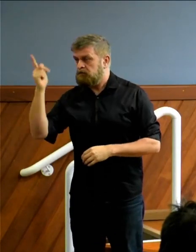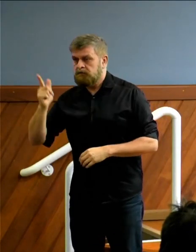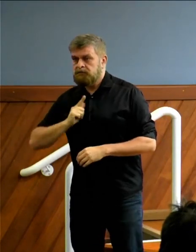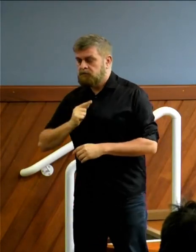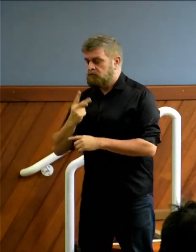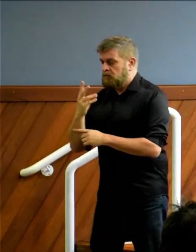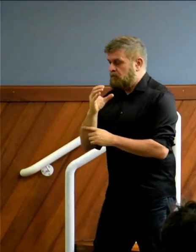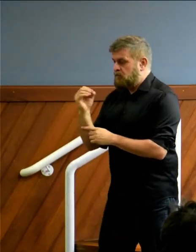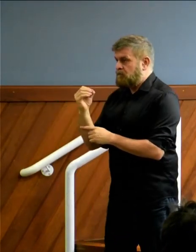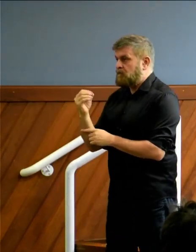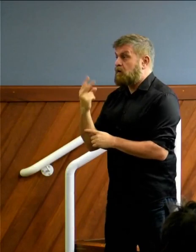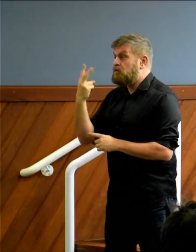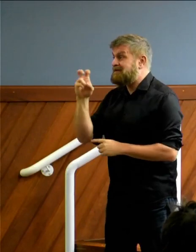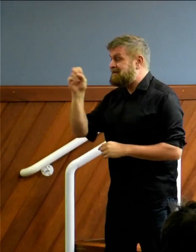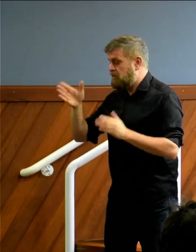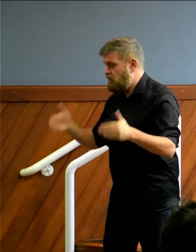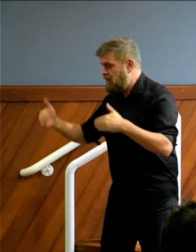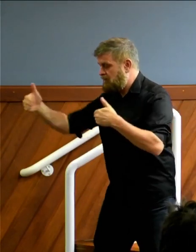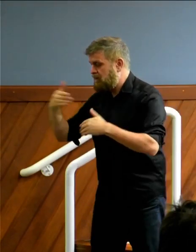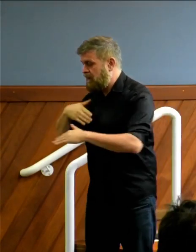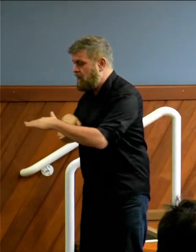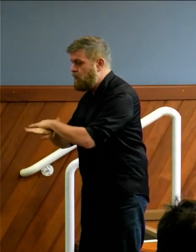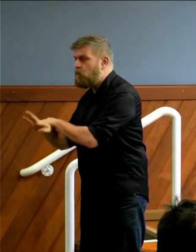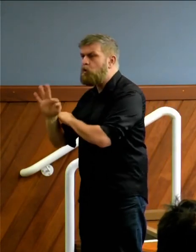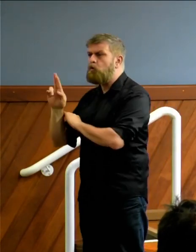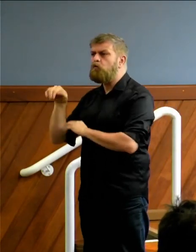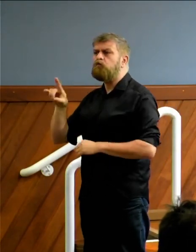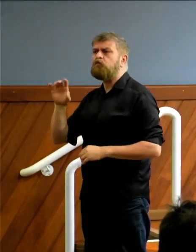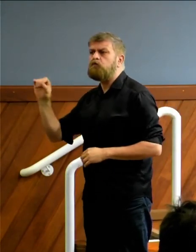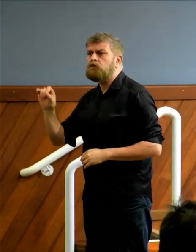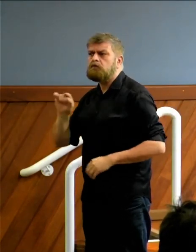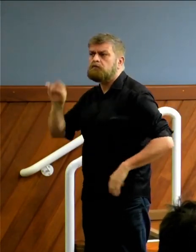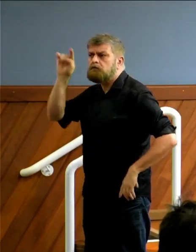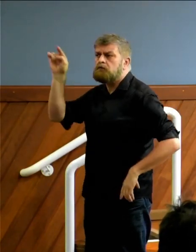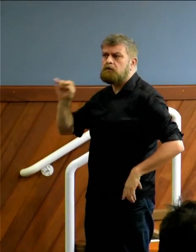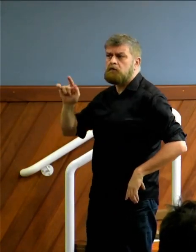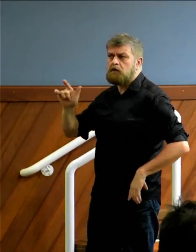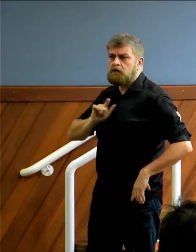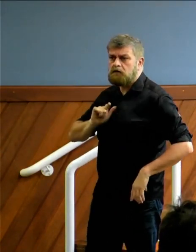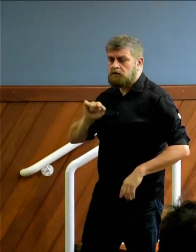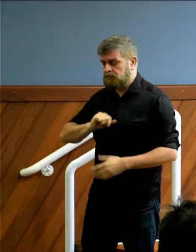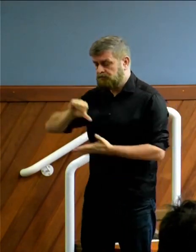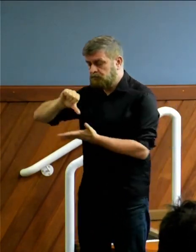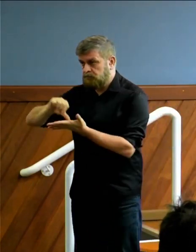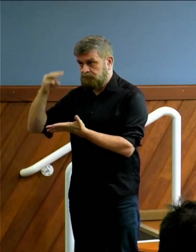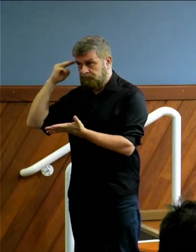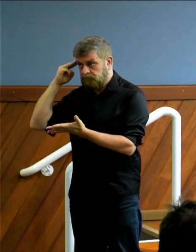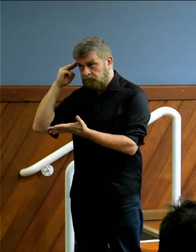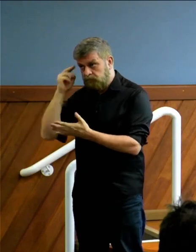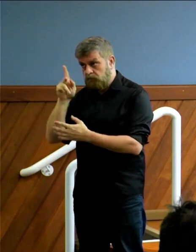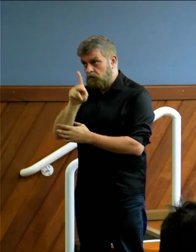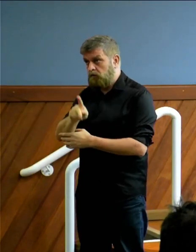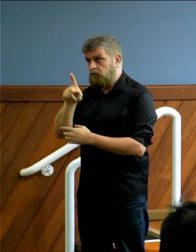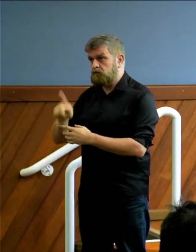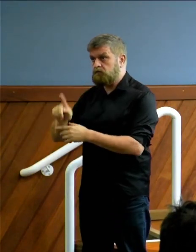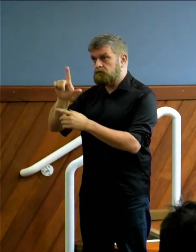tenho 250 caixas. Ah, então esse é um fundo, né? Quem disse? Nós temos o conjunto do fundador do CMU, o professor Lapa, e